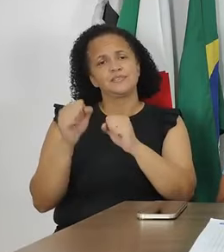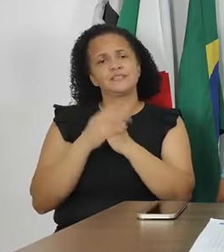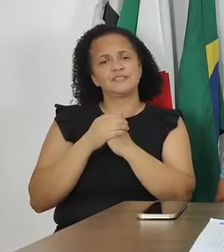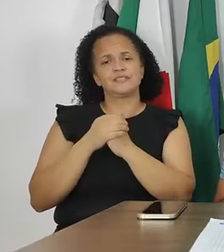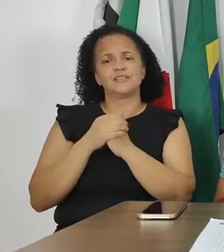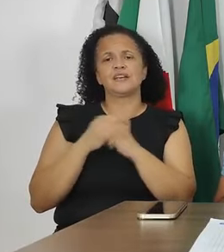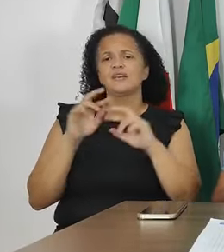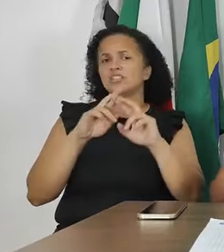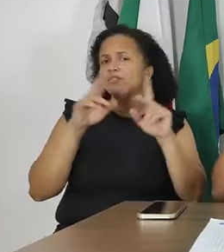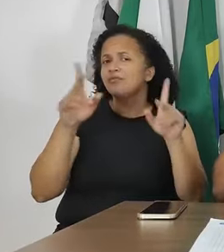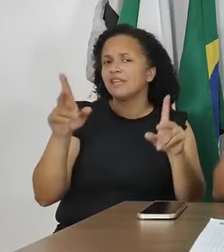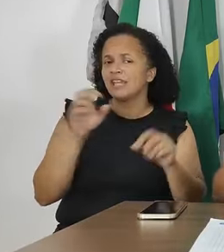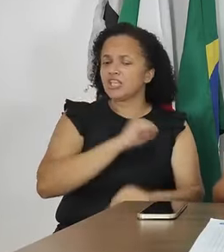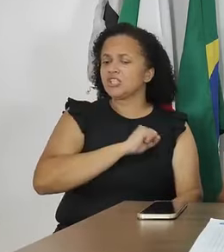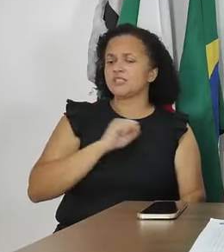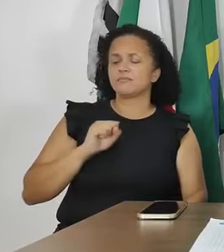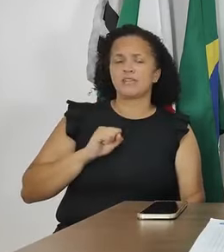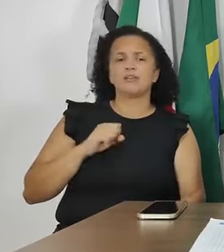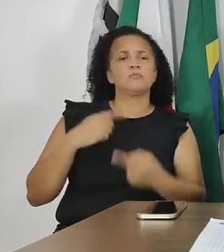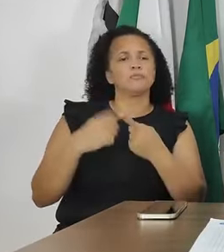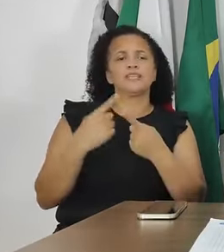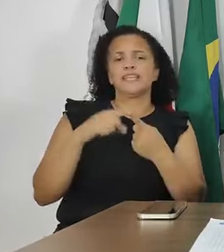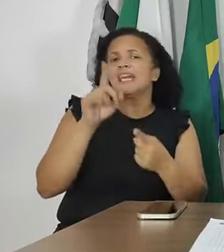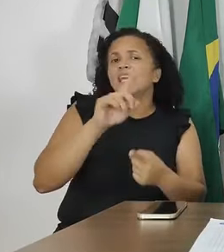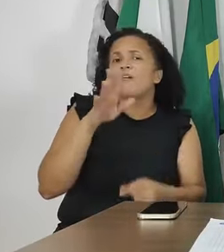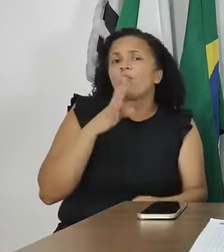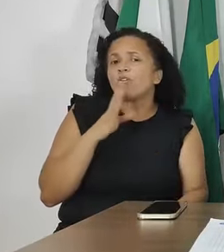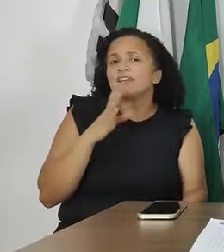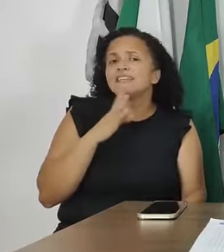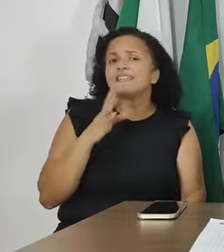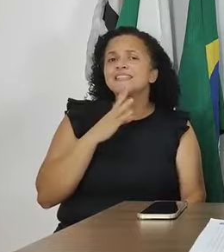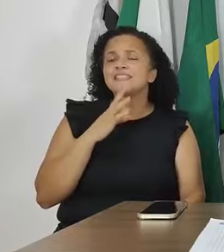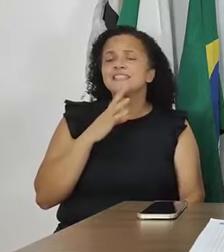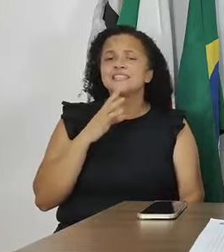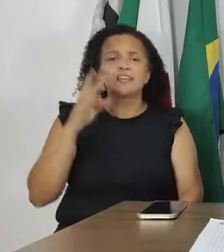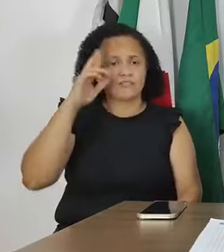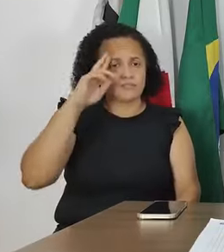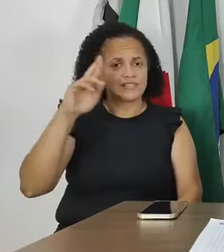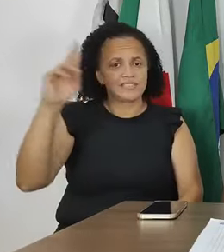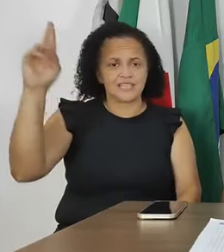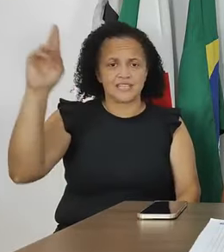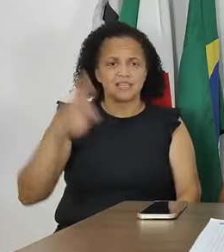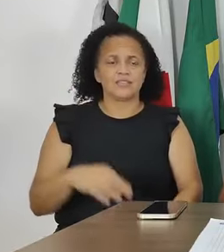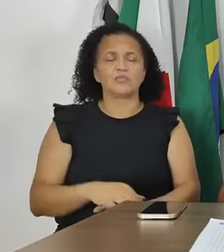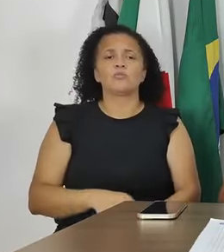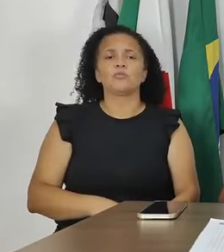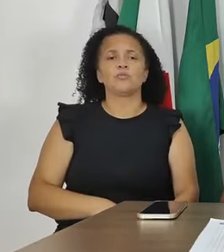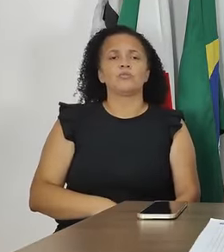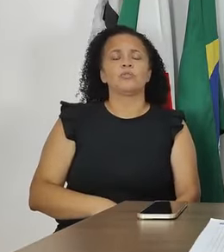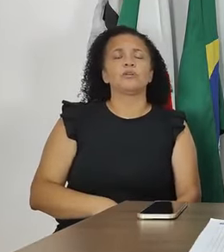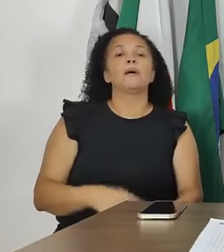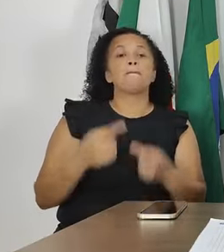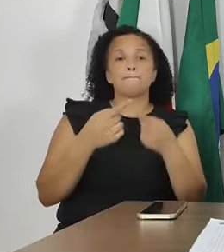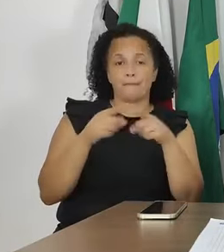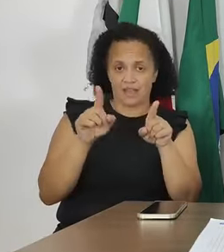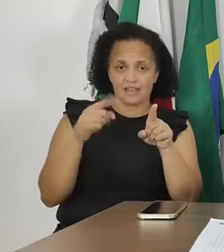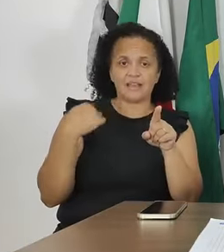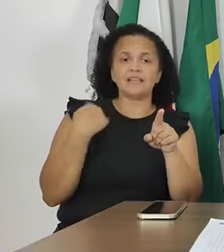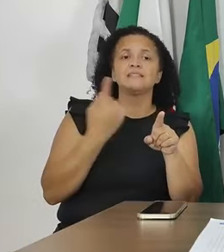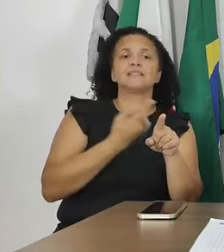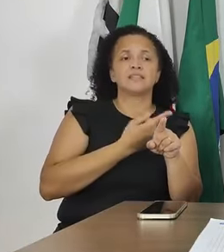estar servindo ao Senhor e não conhecer, não ser o Samuel do capítulo 2, do capítulo 3 ali, mas que a gente possa